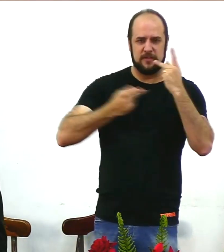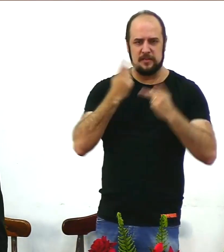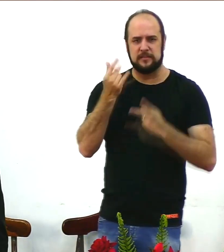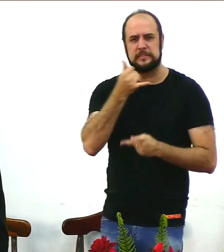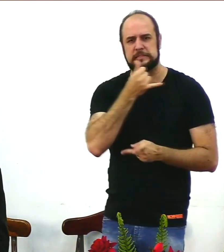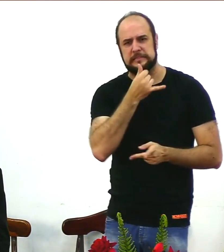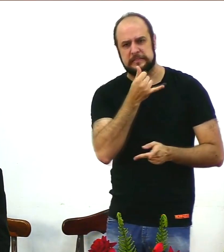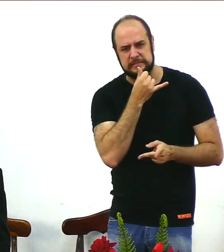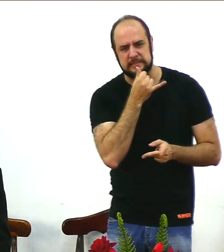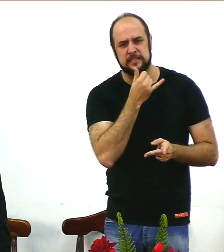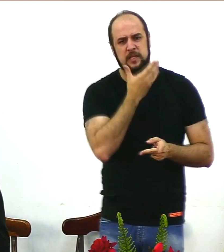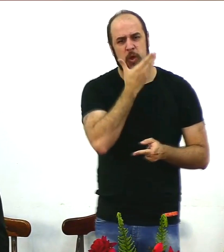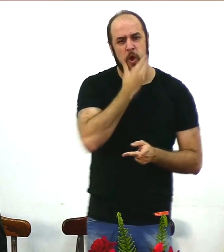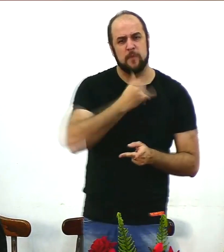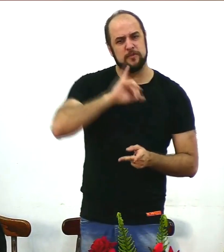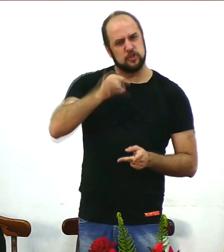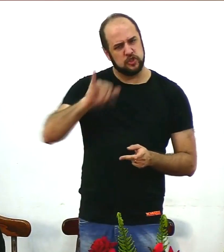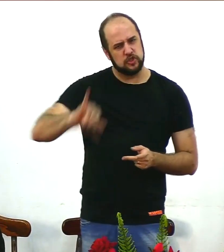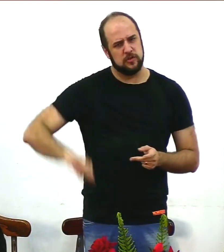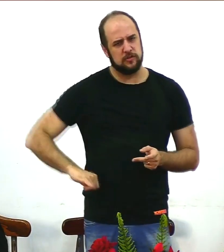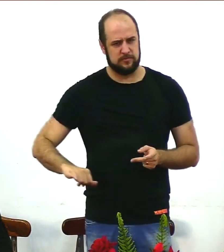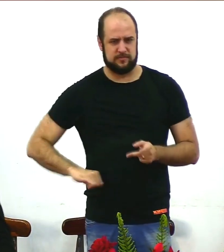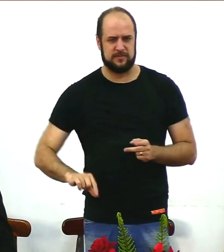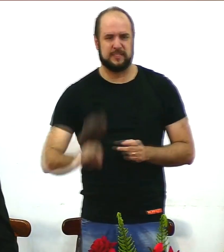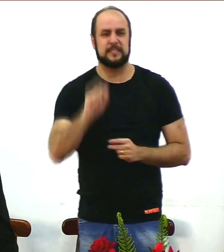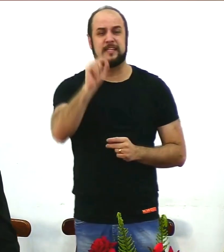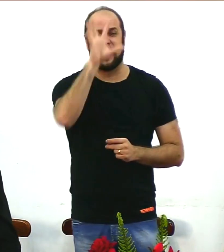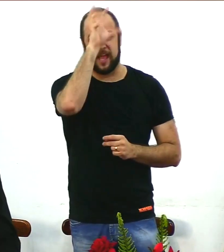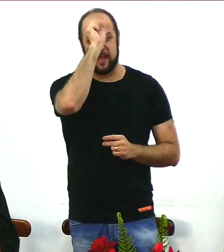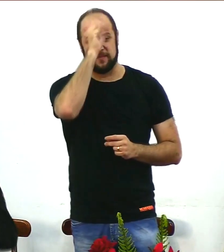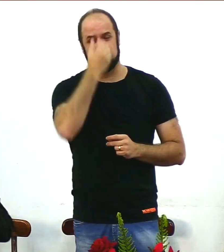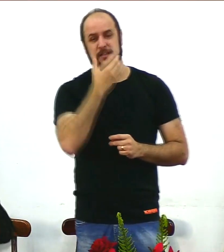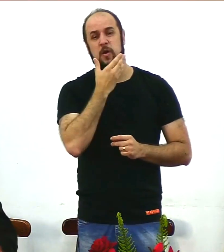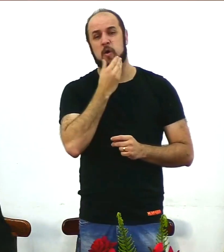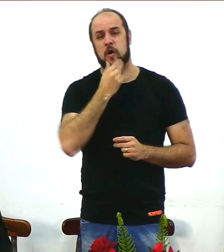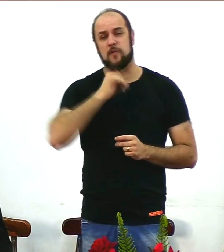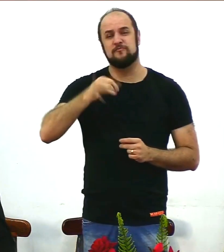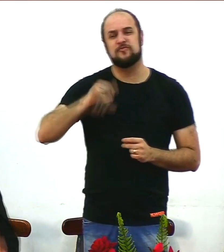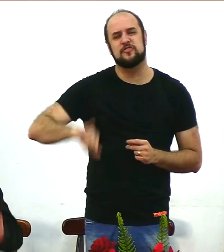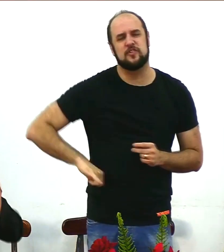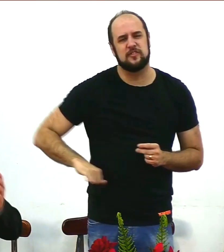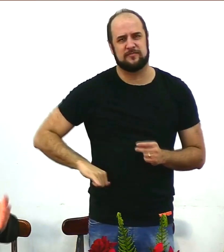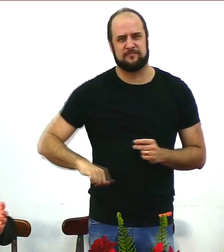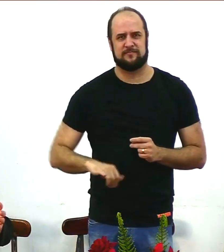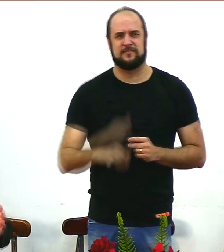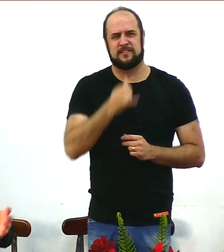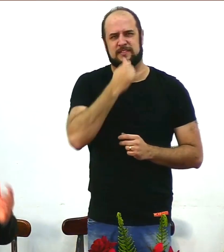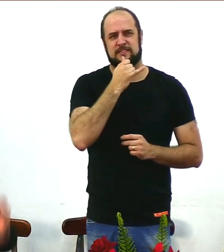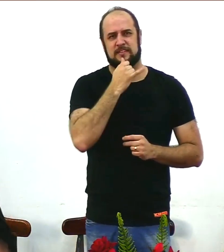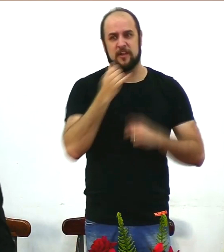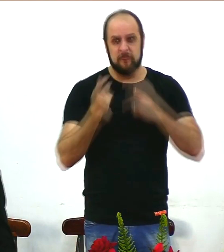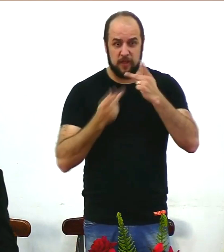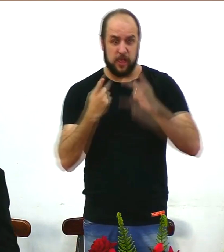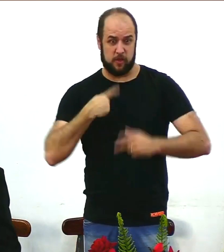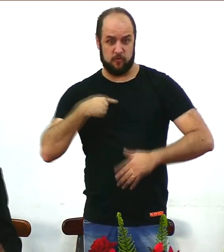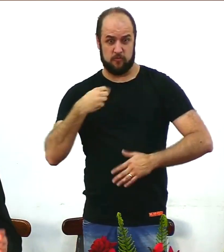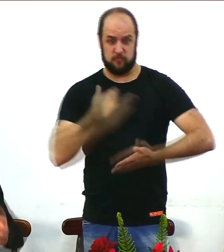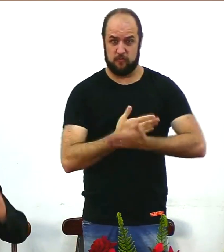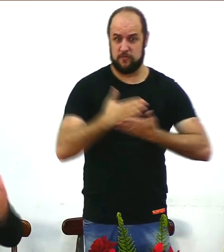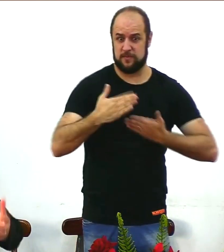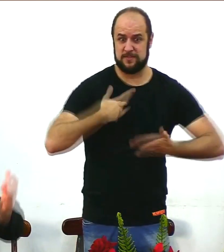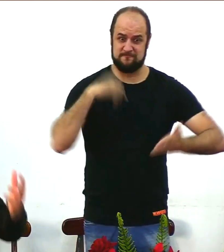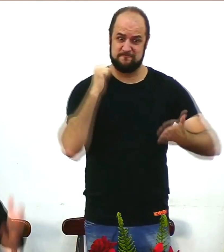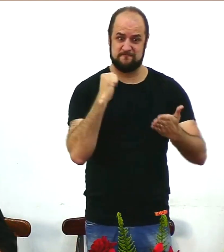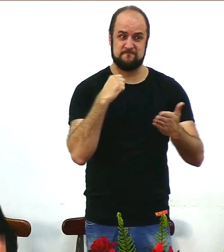eles colocavam os seus instrumentos nos galhos das árvores. Em algumas passagens da palavra de Deus, em